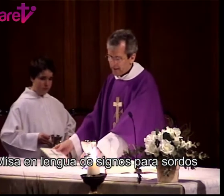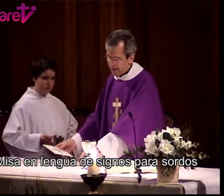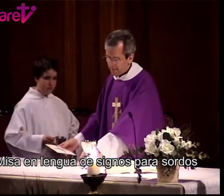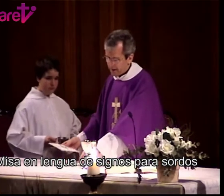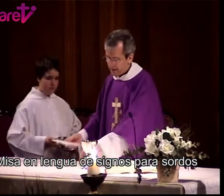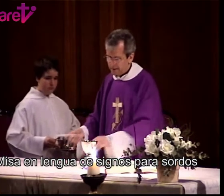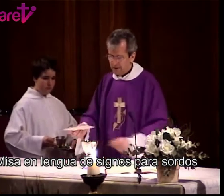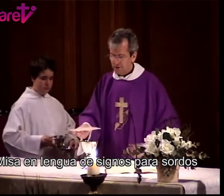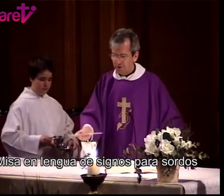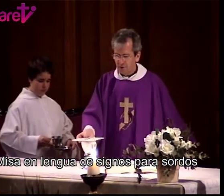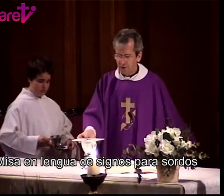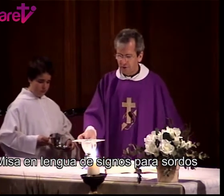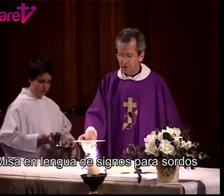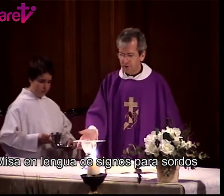Acepta, Señor.